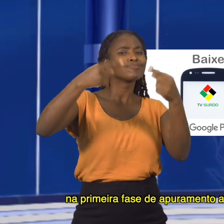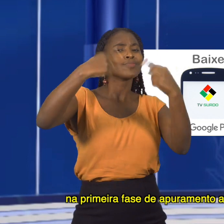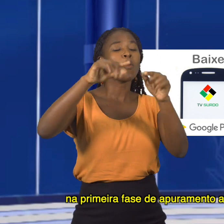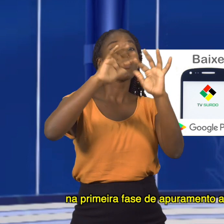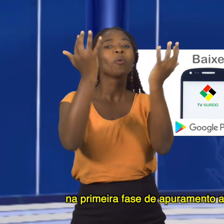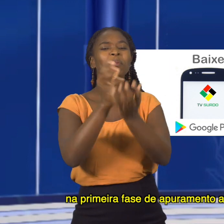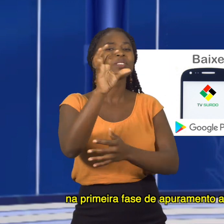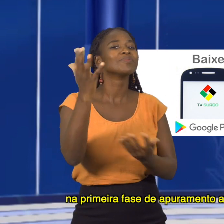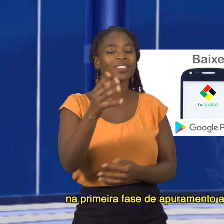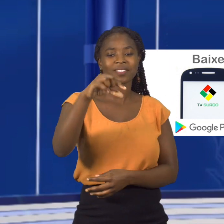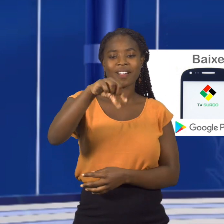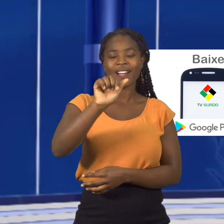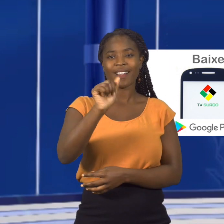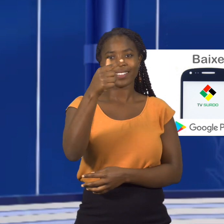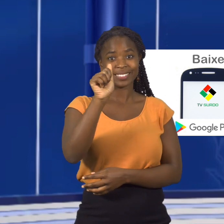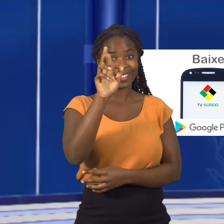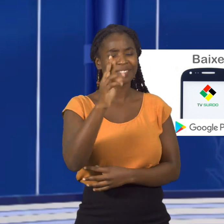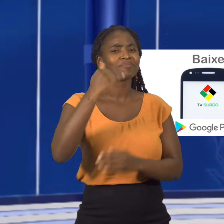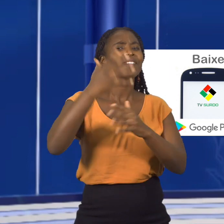Qatar 2022.